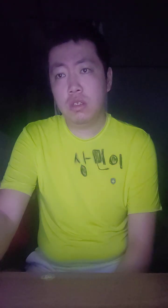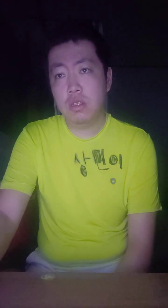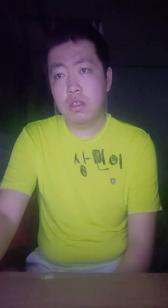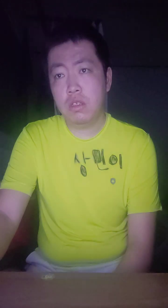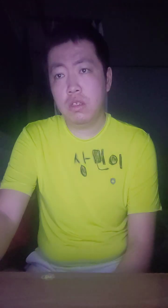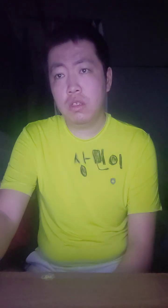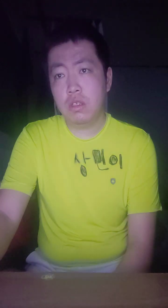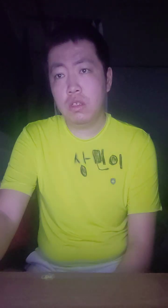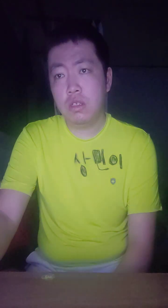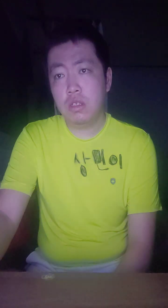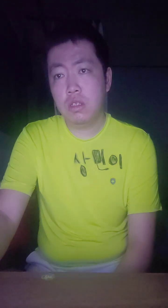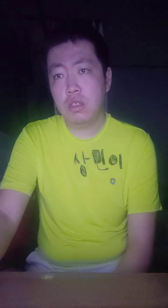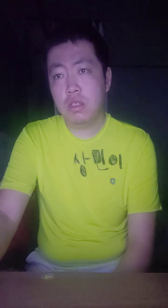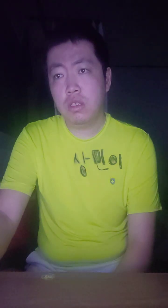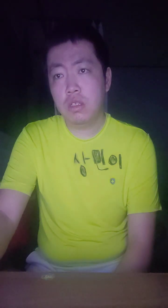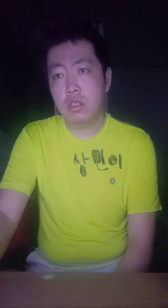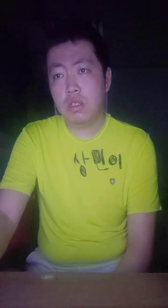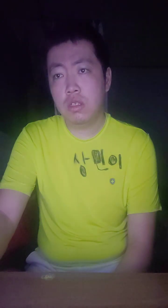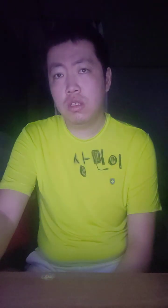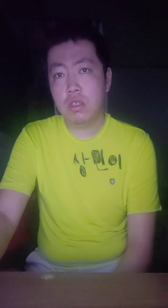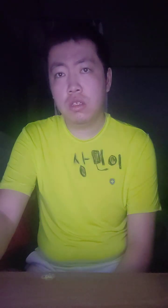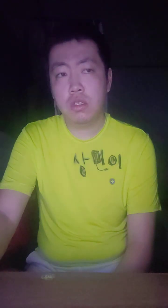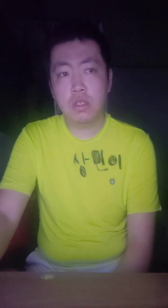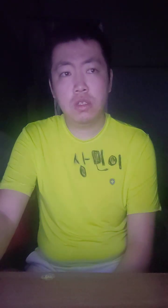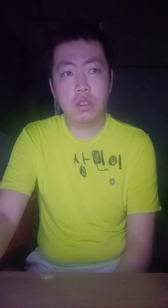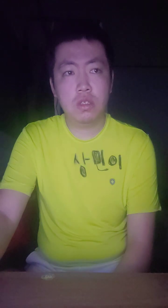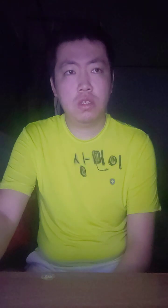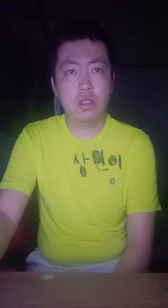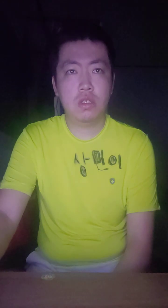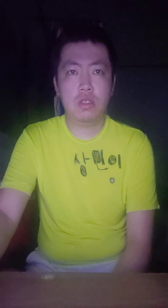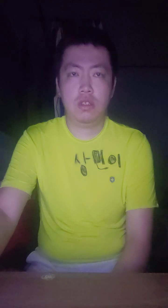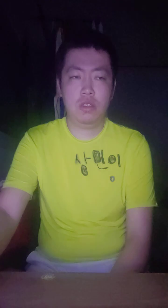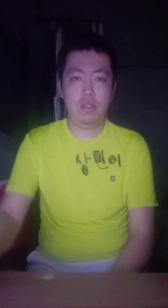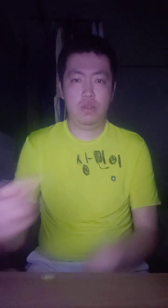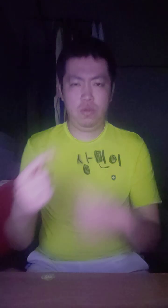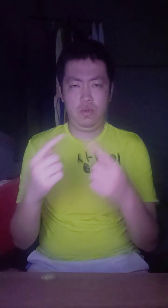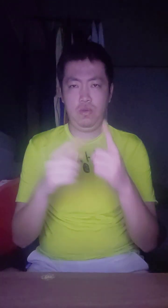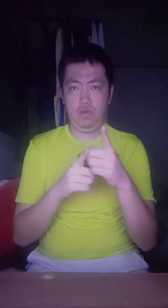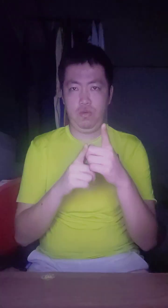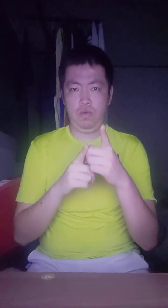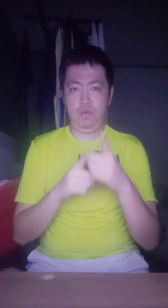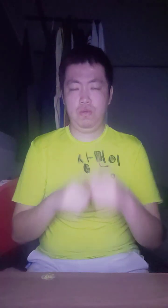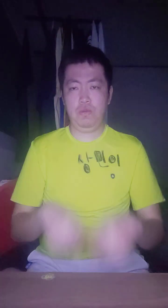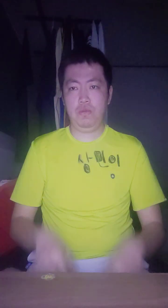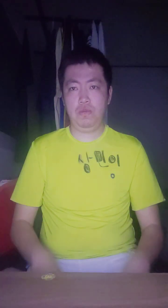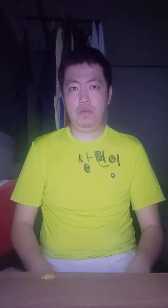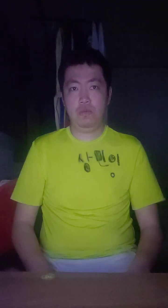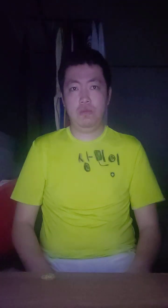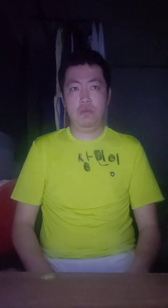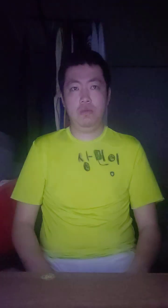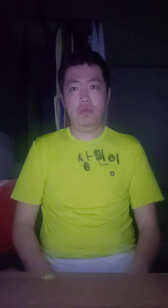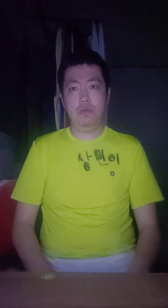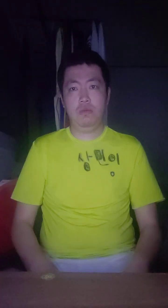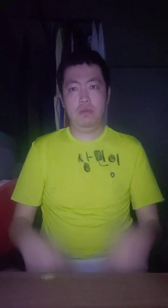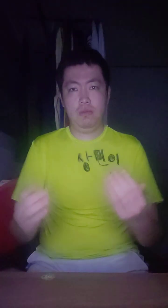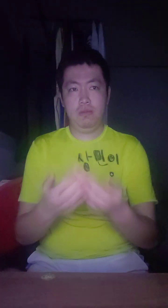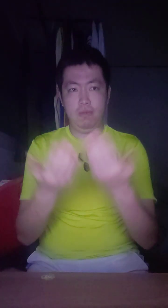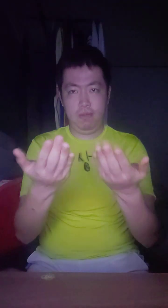20대의 투자를 시작부터 키움. 키움증권. 레디 키움. 키움. 다음 소식입니다.